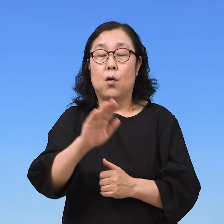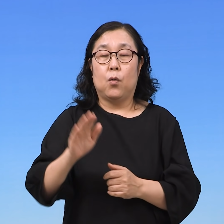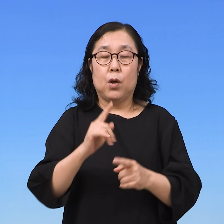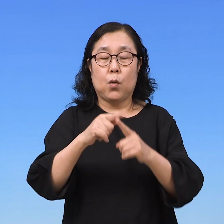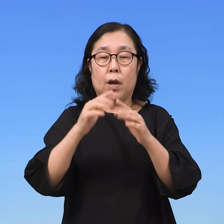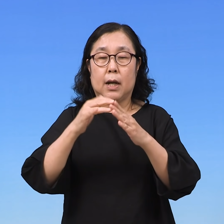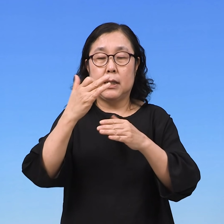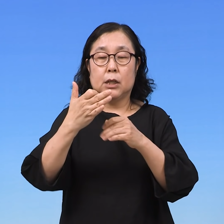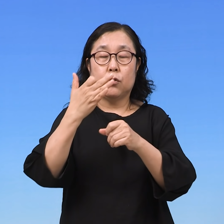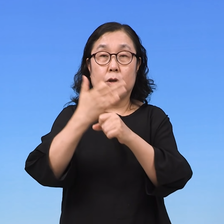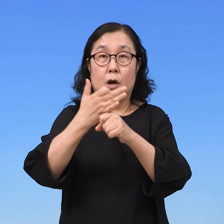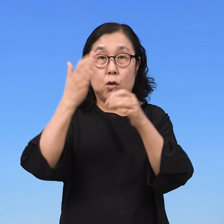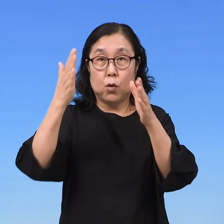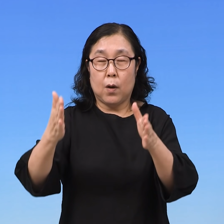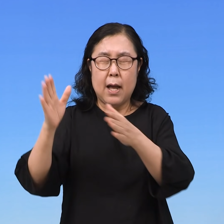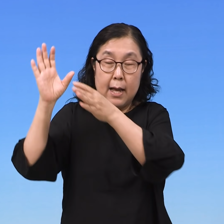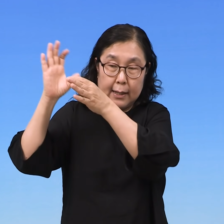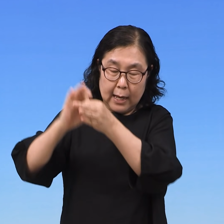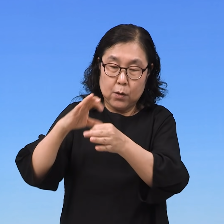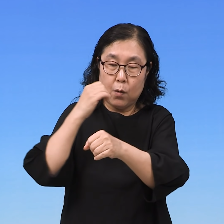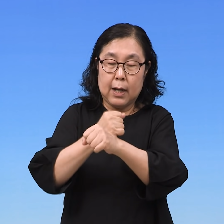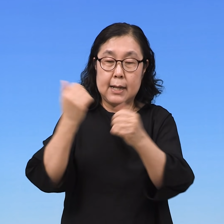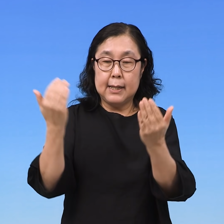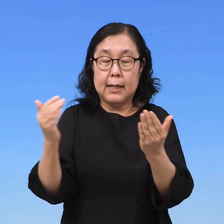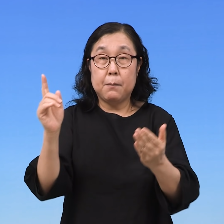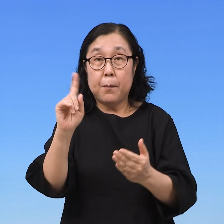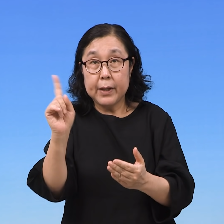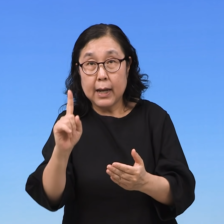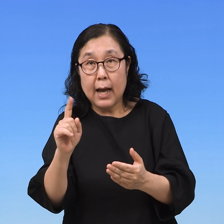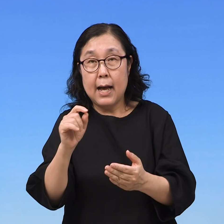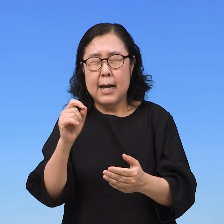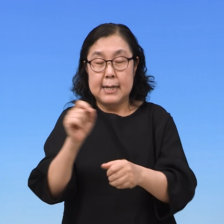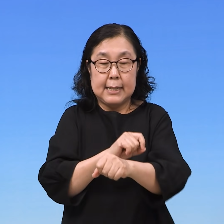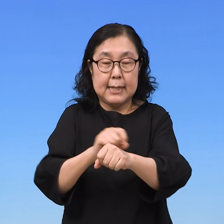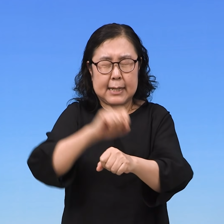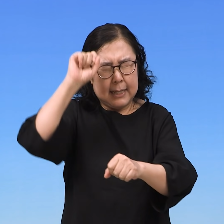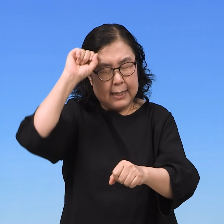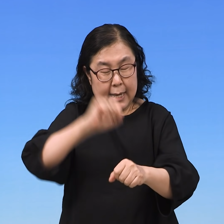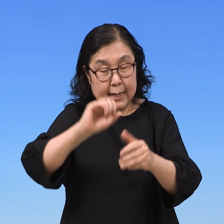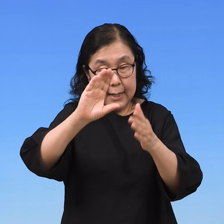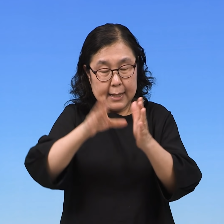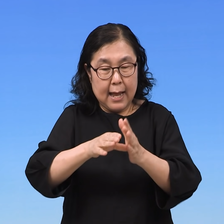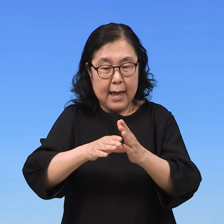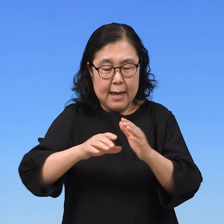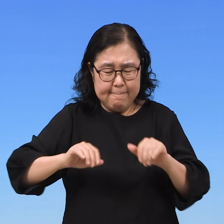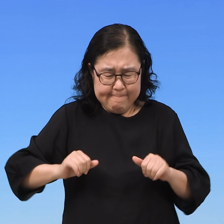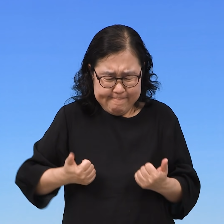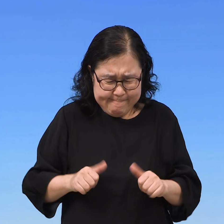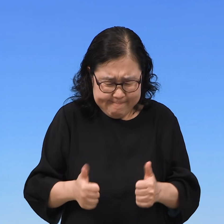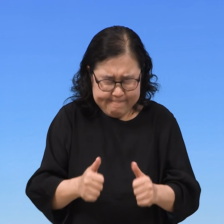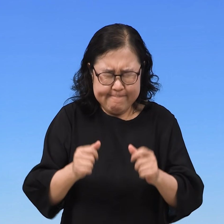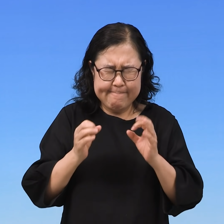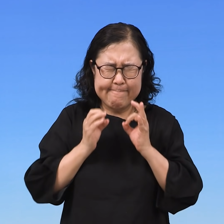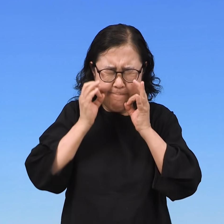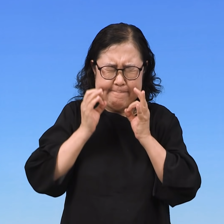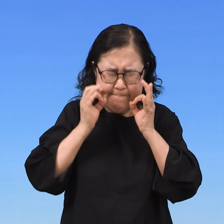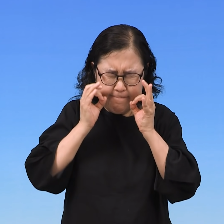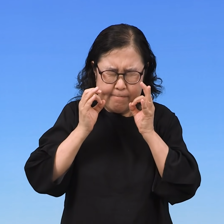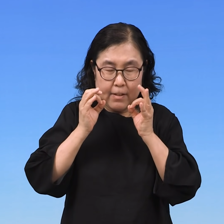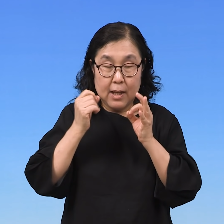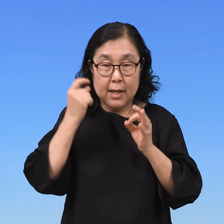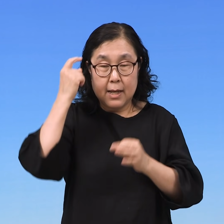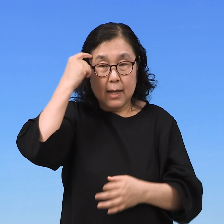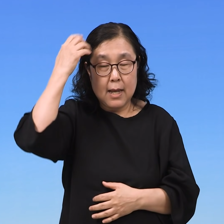여러분, 우리 교회가 19년 동안 계속 해왔던 게 뭐예요? 특별 새벽 부흥회 때 모든 걸 걸고 전